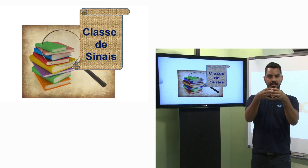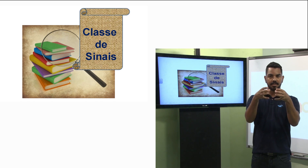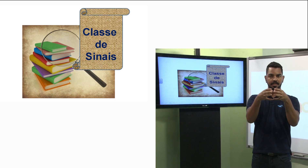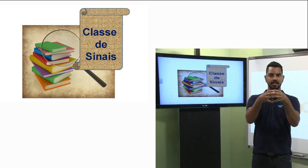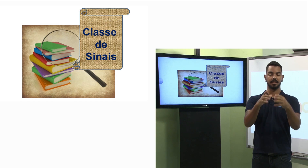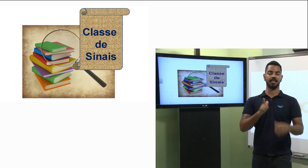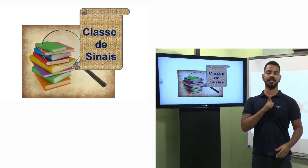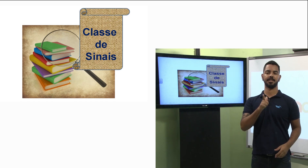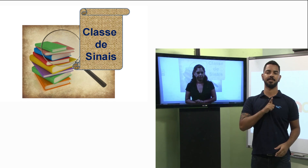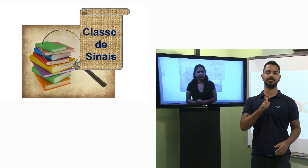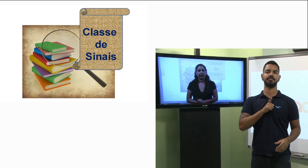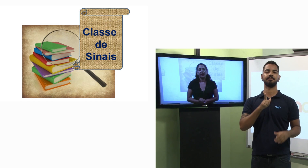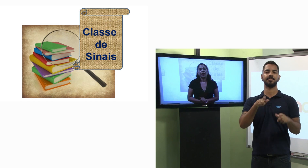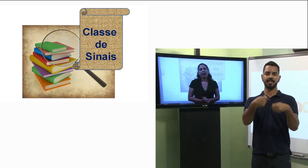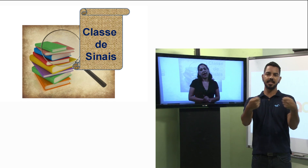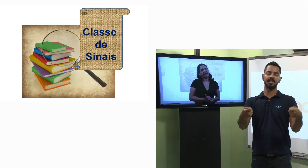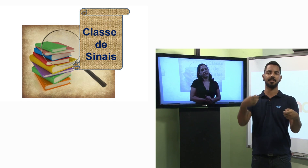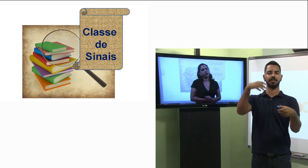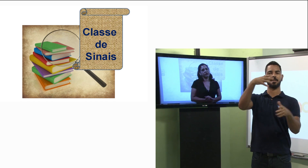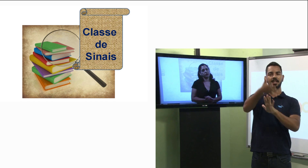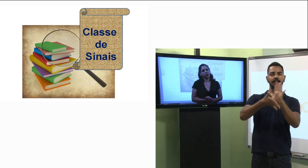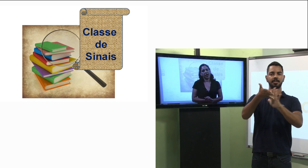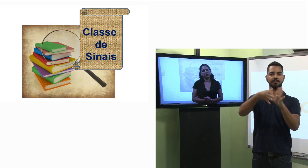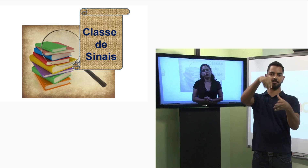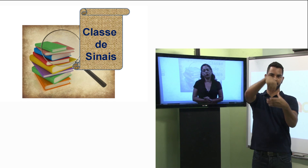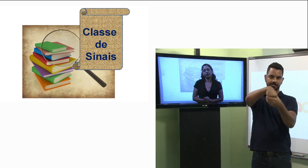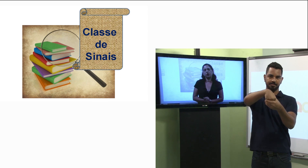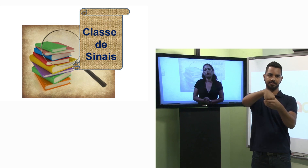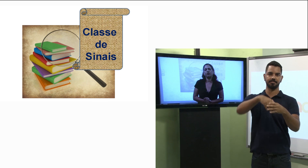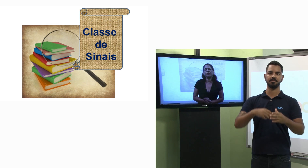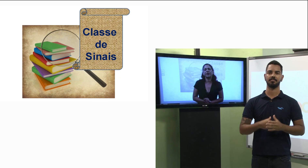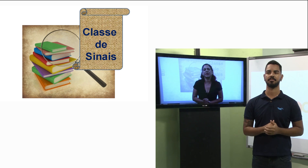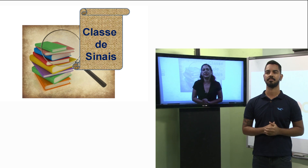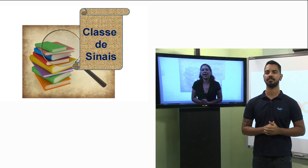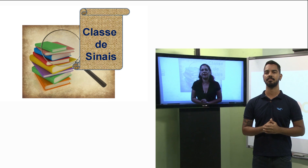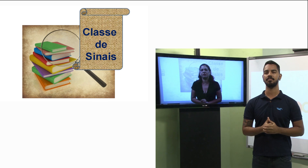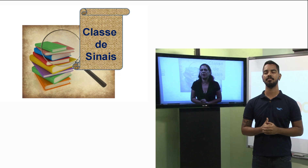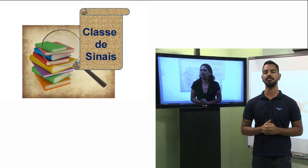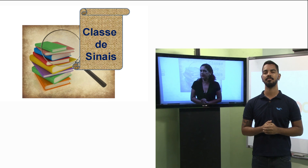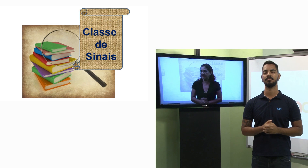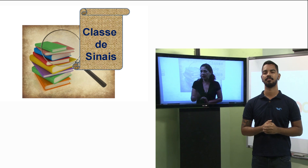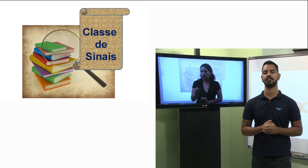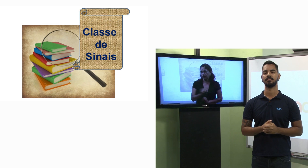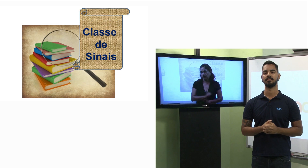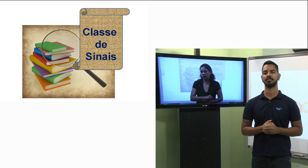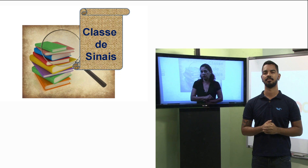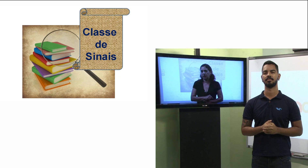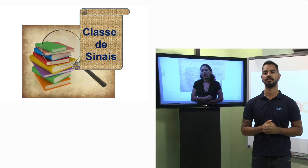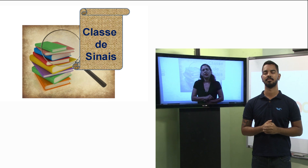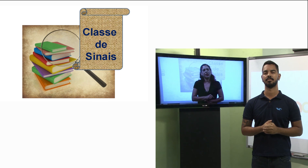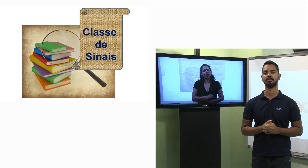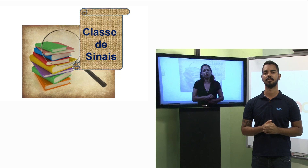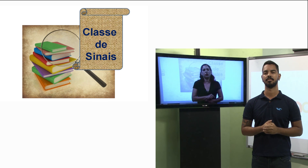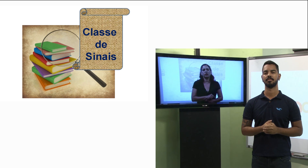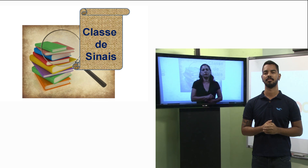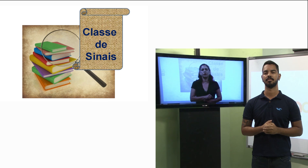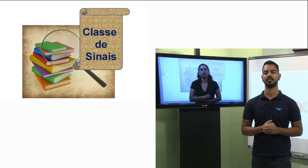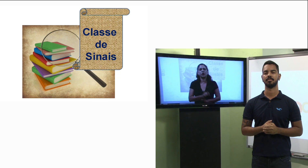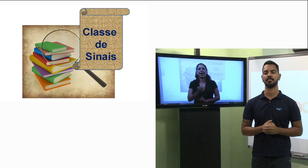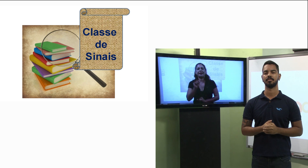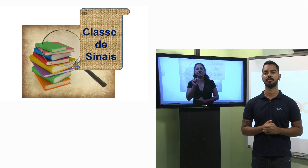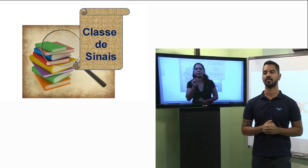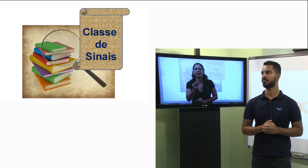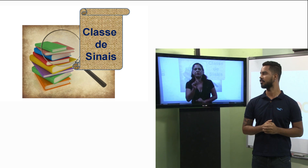sinais na Libras. As línguas naturais possuem formas diferenciadas para expressar conceitos, e nem